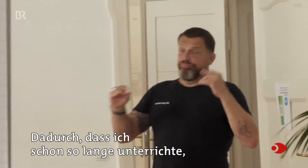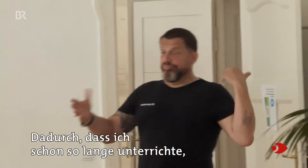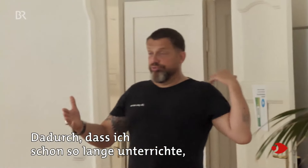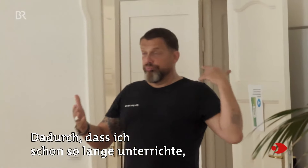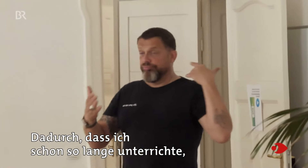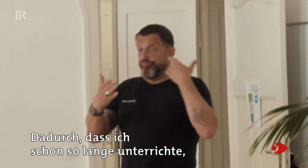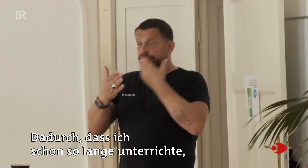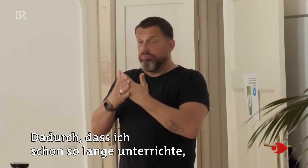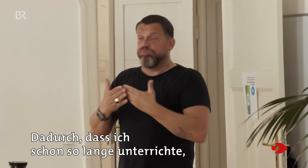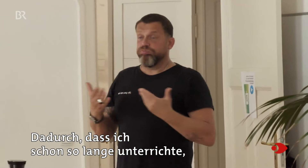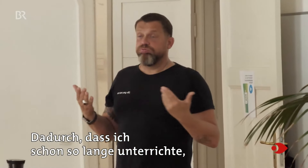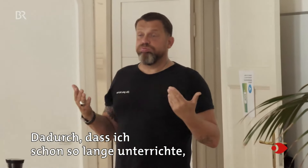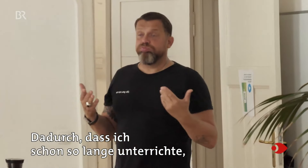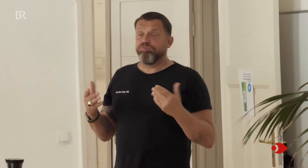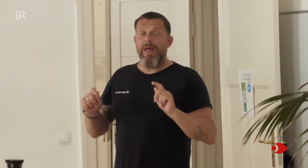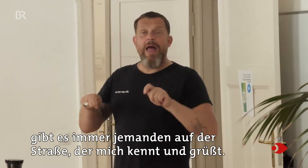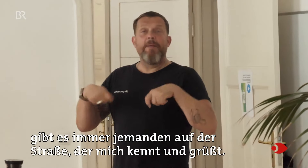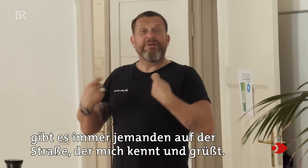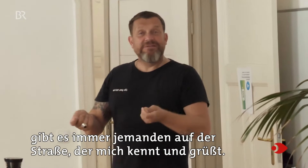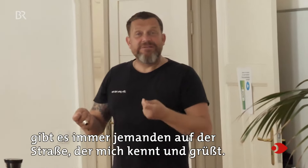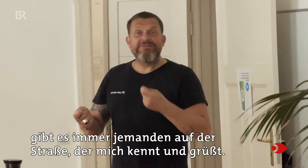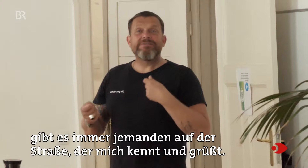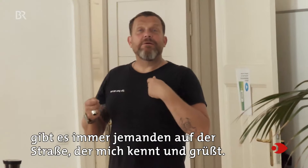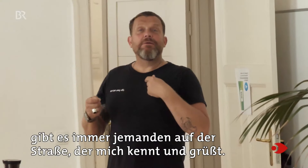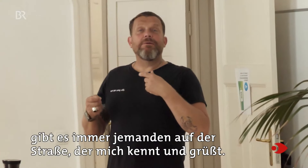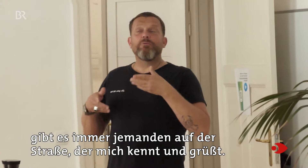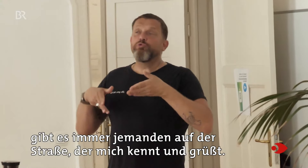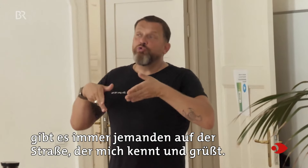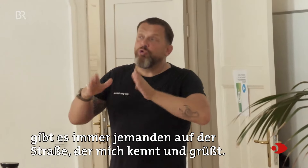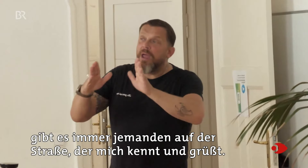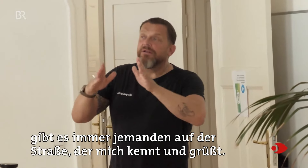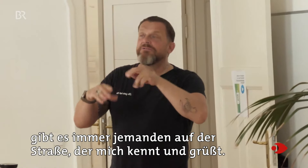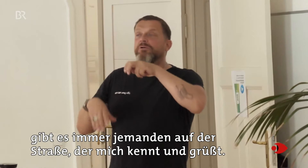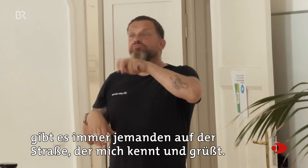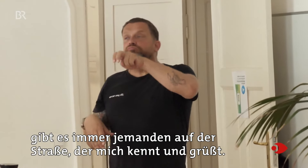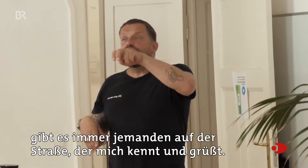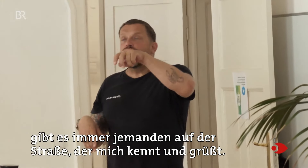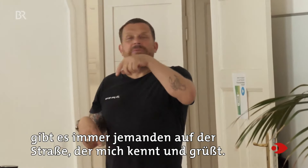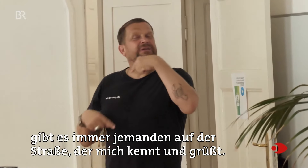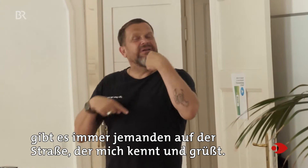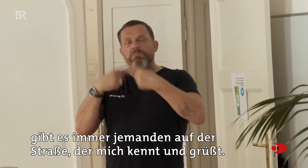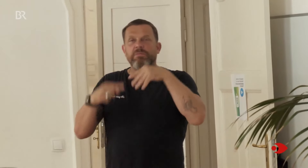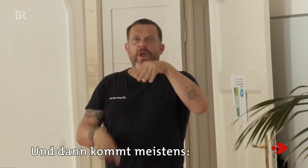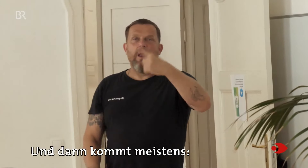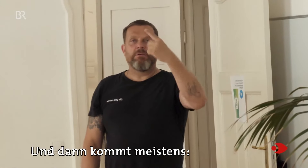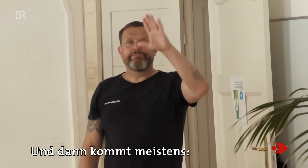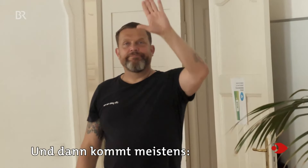Dadurch, dass ich schon so lange unterrichte, gibt es immer jemanden auf der Straße, der mich kennt und grüßt. Und dann kommt